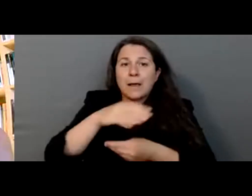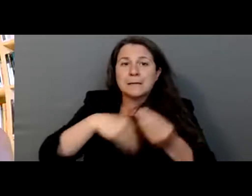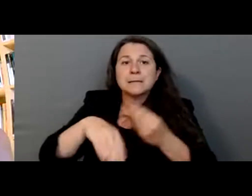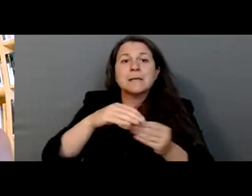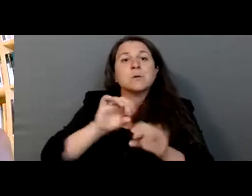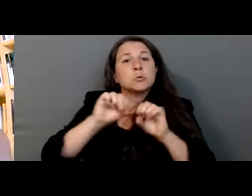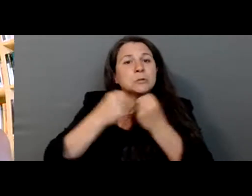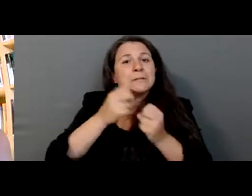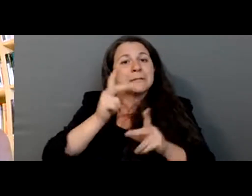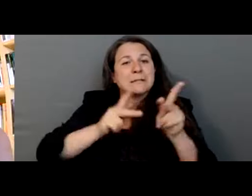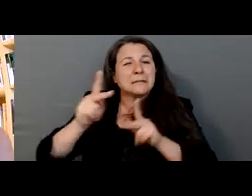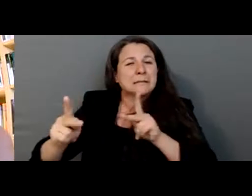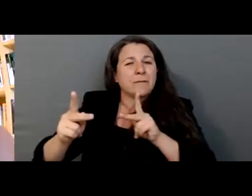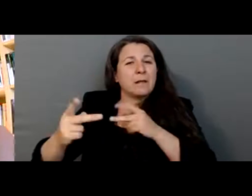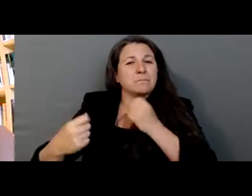qu'elles joignent